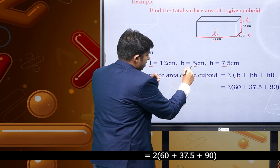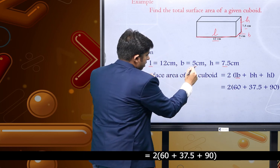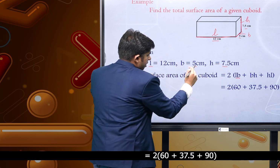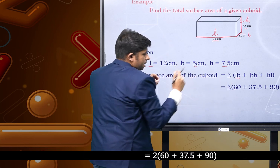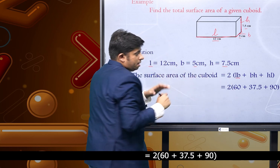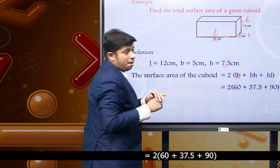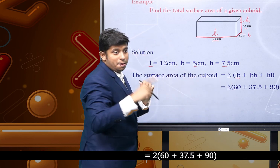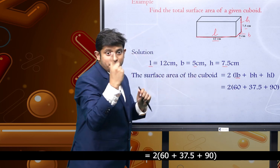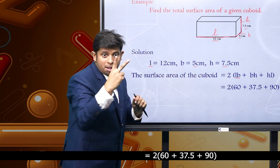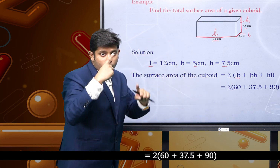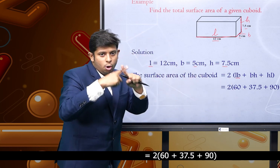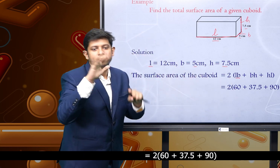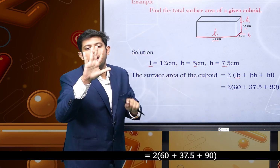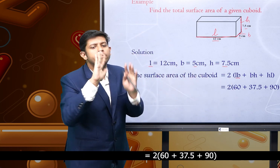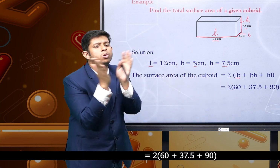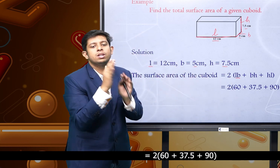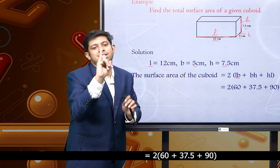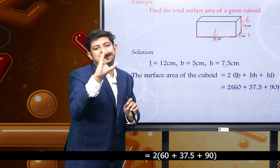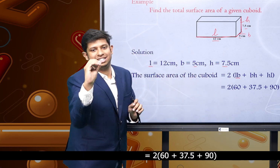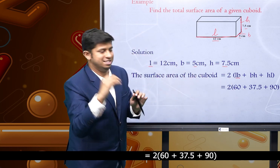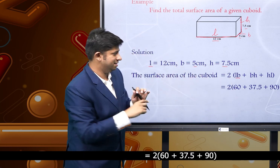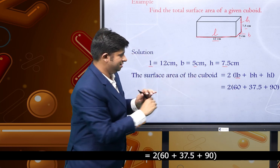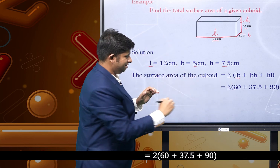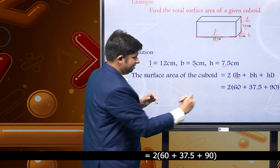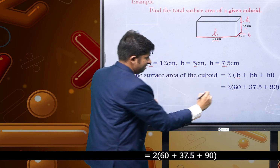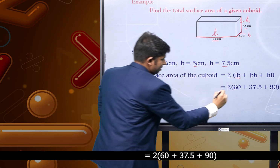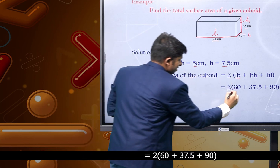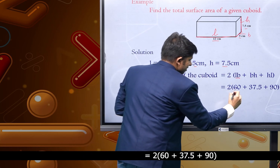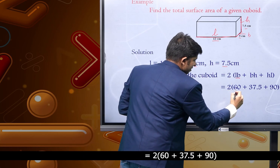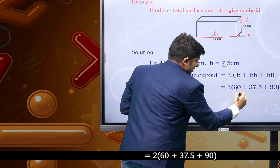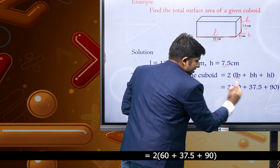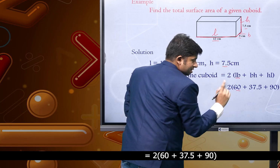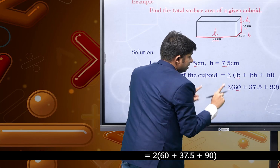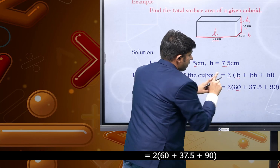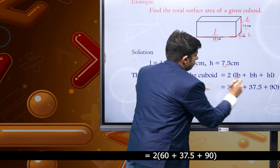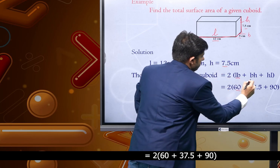बरोबर 2 कंसामध्ये 60 अधिक 37.5 अधिक 90.